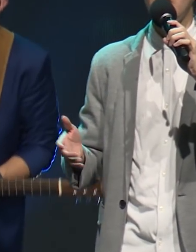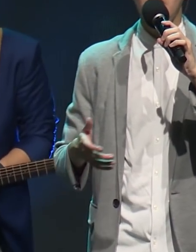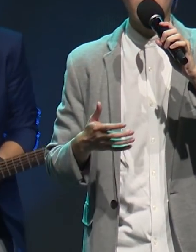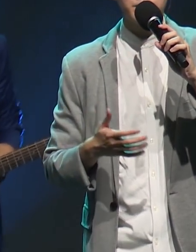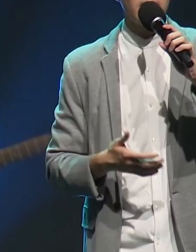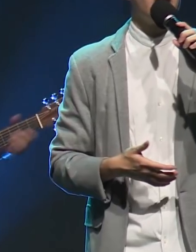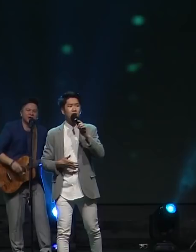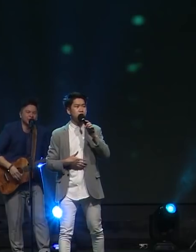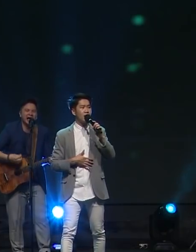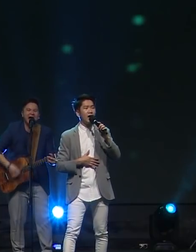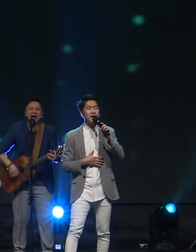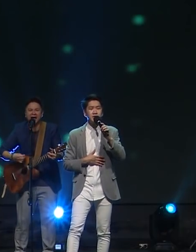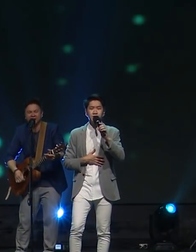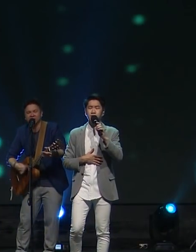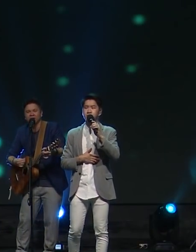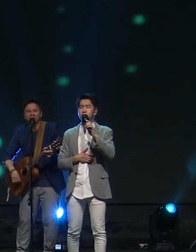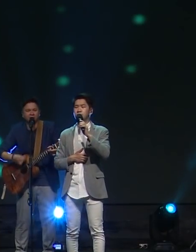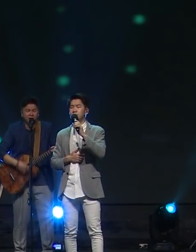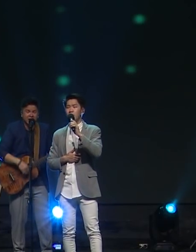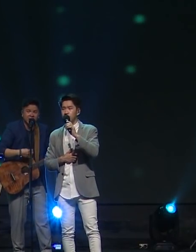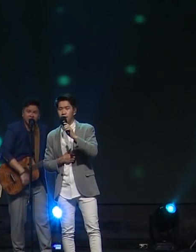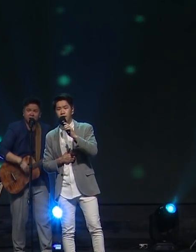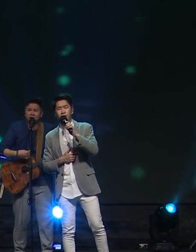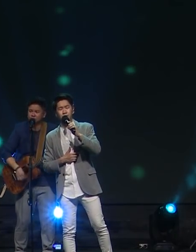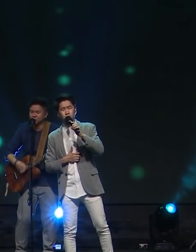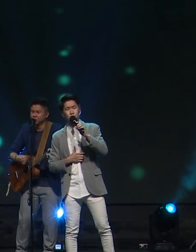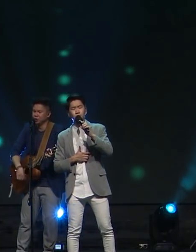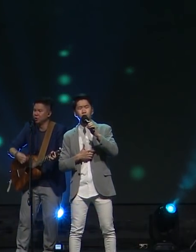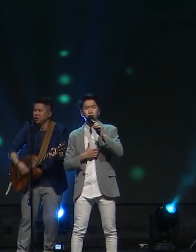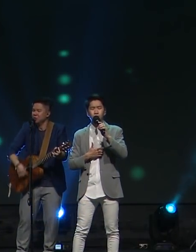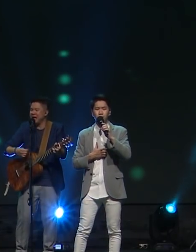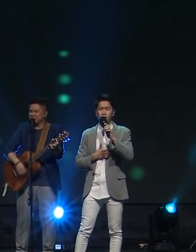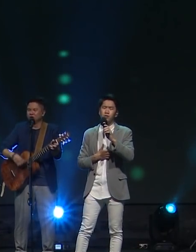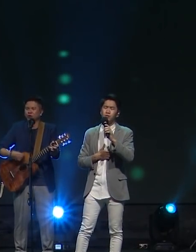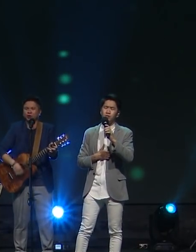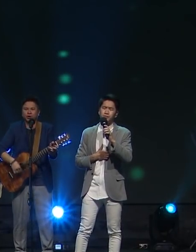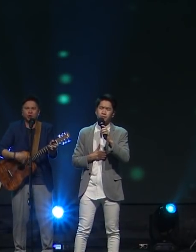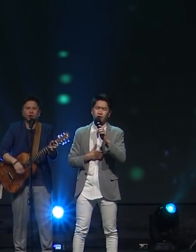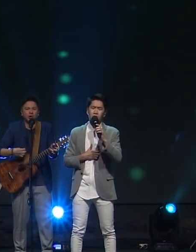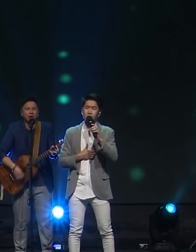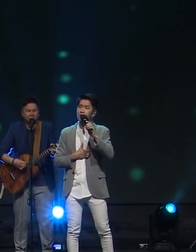merasakan Kau selalu hadir di hidupku.